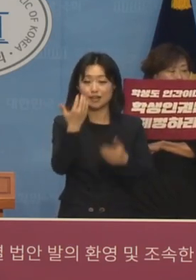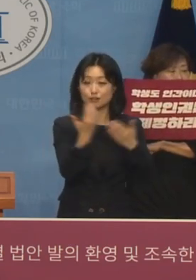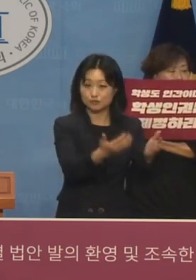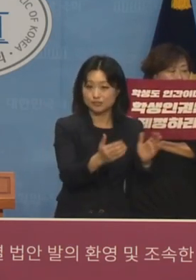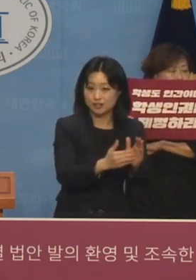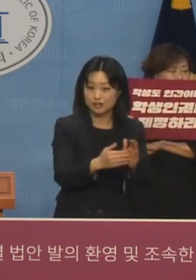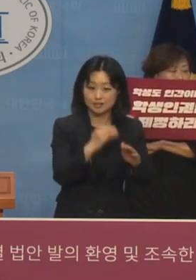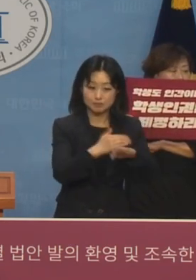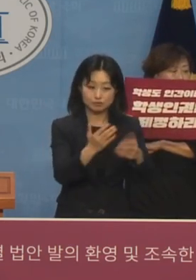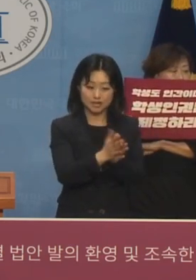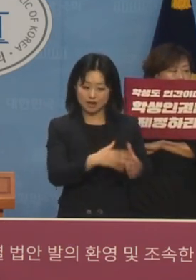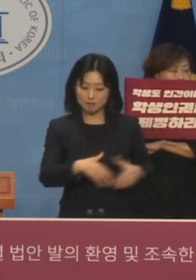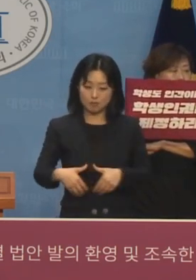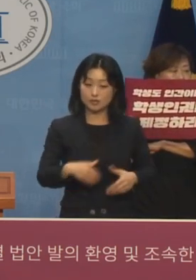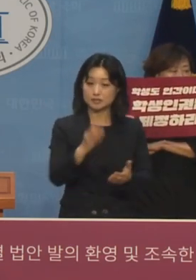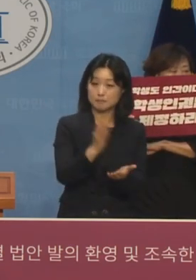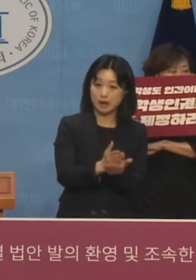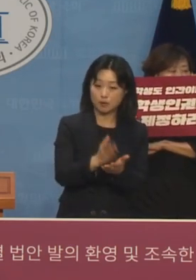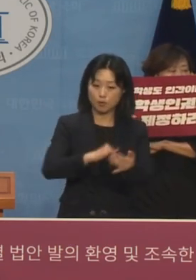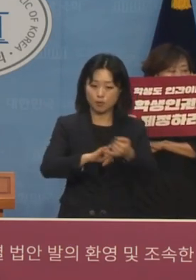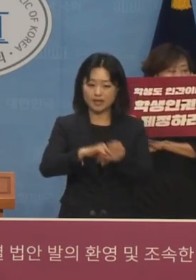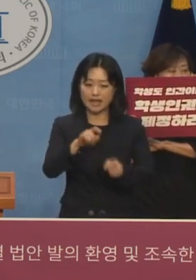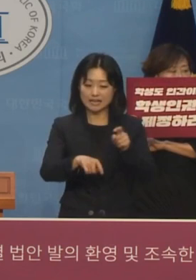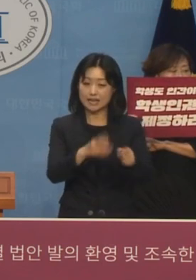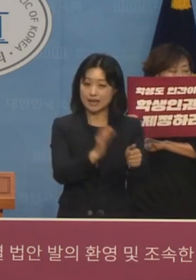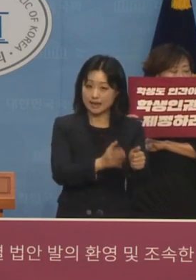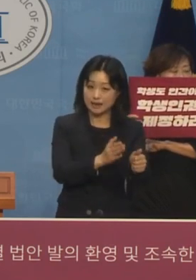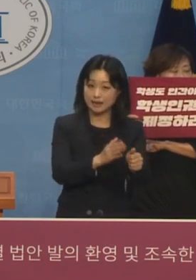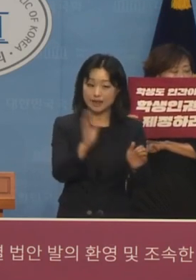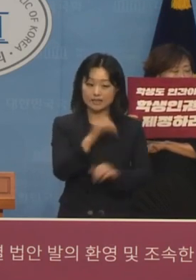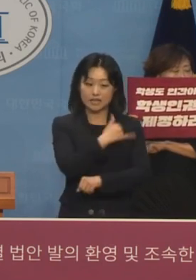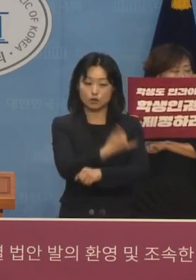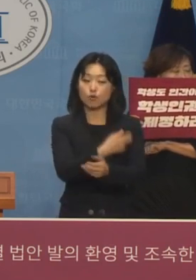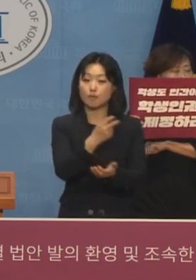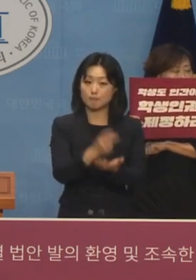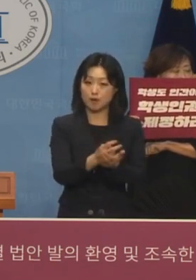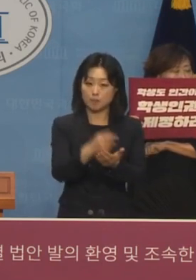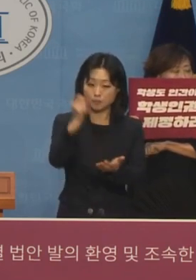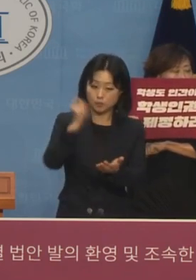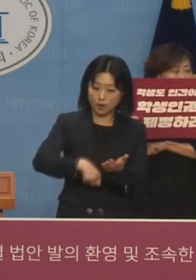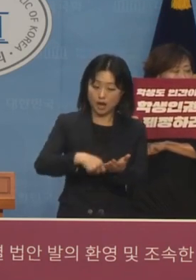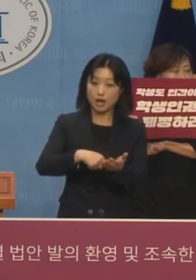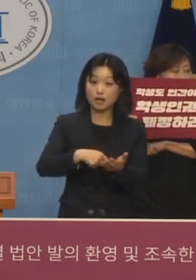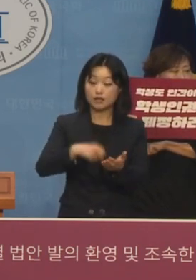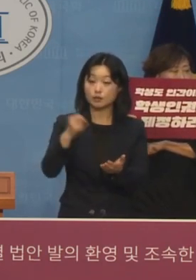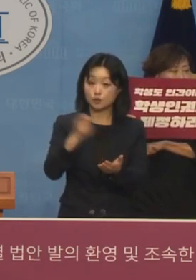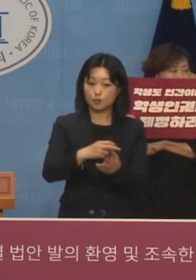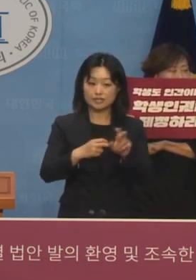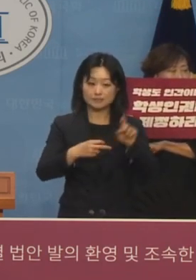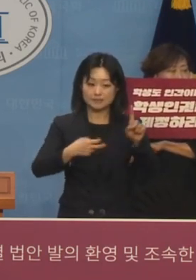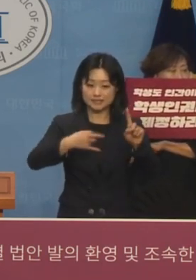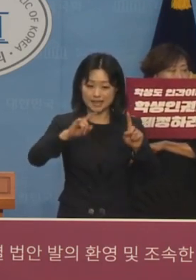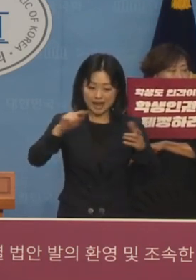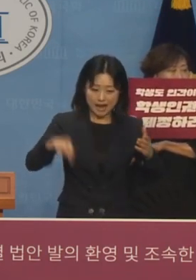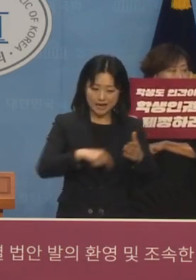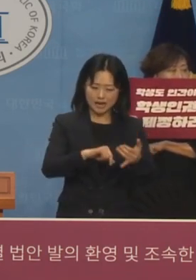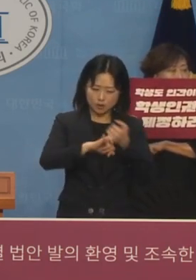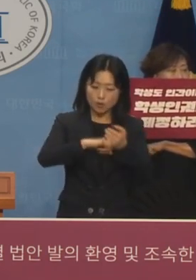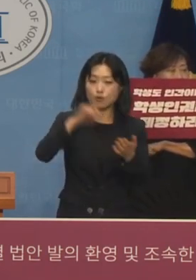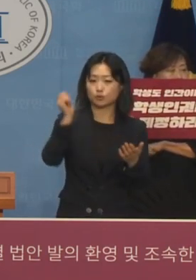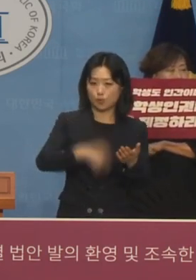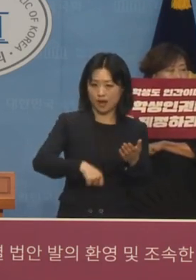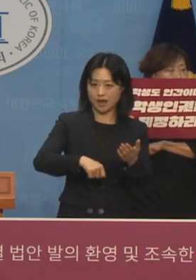정당들이 머뭇거리지 말고 공약 이행에 나서서 학생인권 보장을 위한 법률이 남은 21대 국회 임기